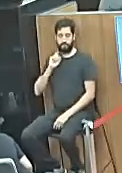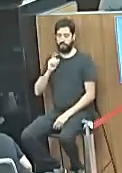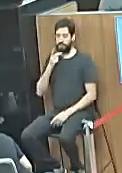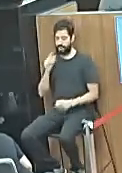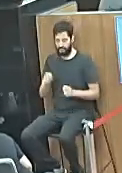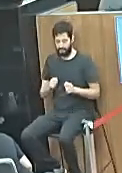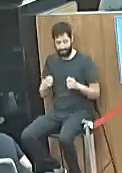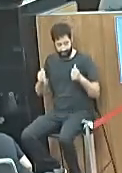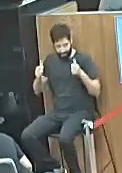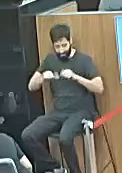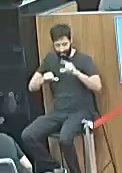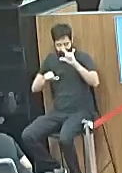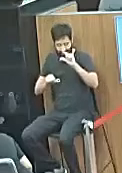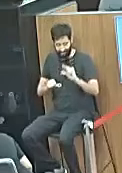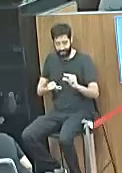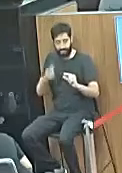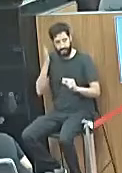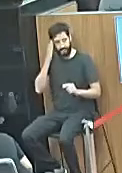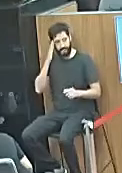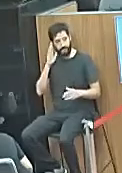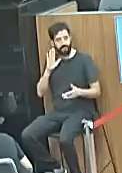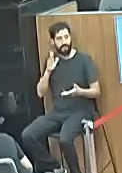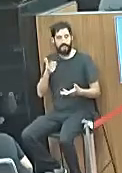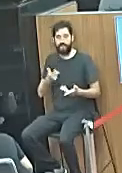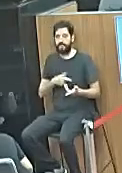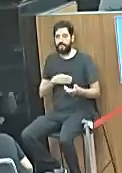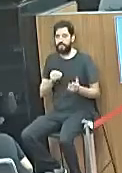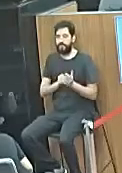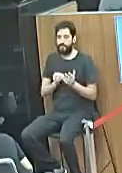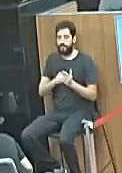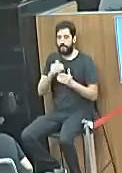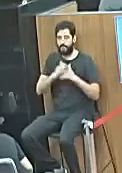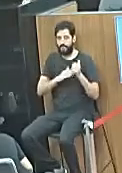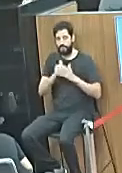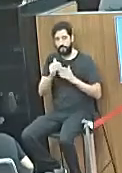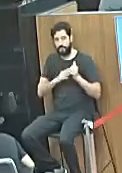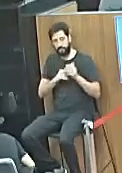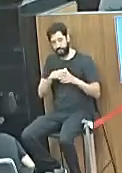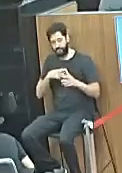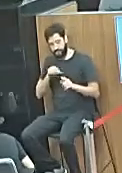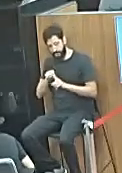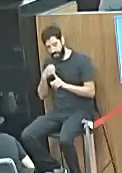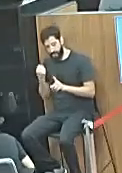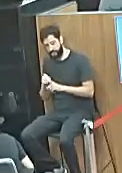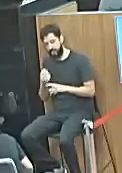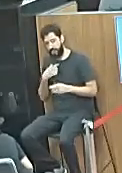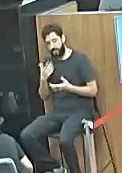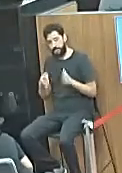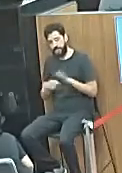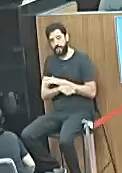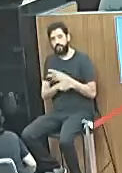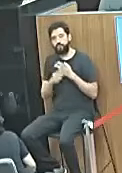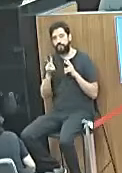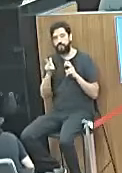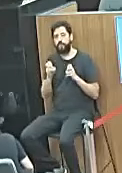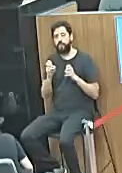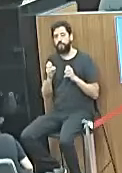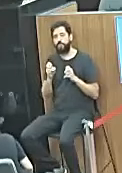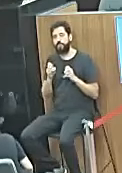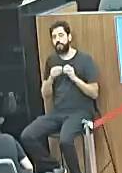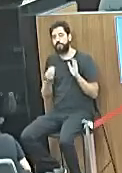maior défice servidores públicos saber o impacto que a falta desse profissional ao caso na sociedade vai perguntar sobre a nomeação